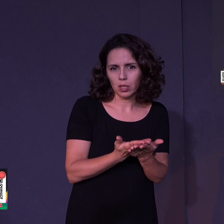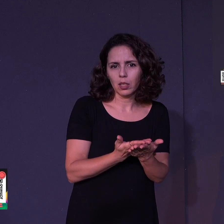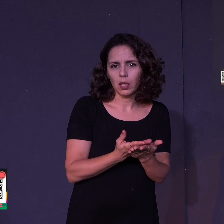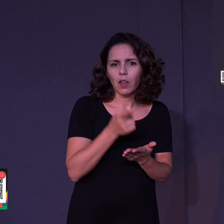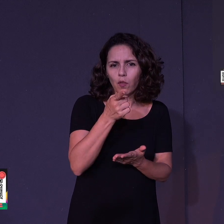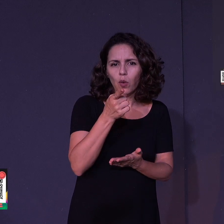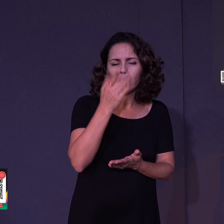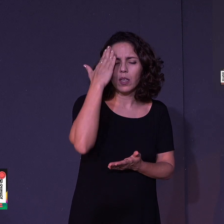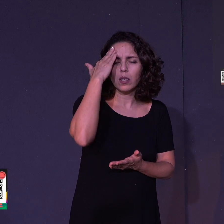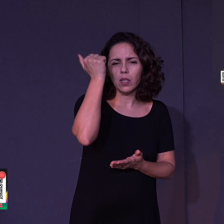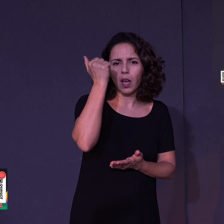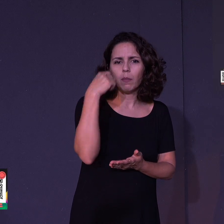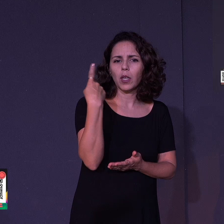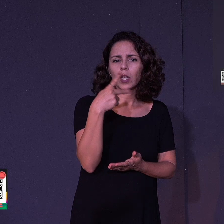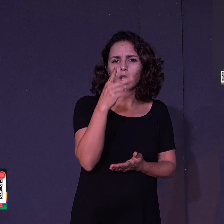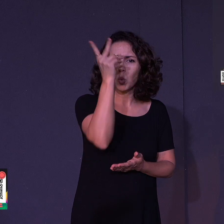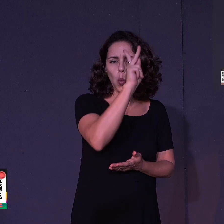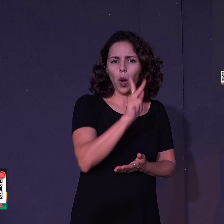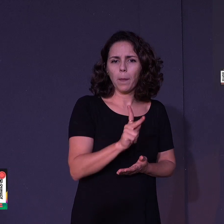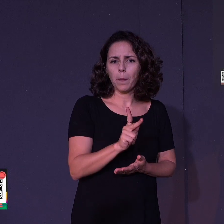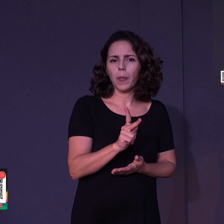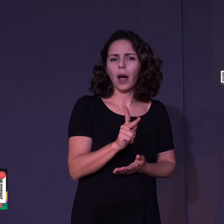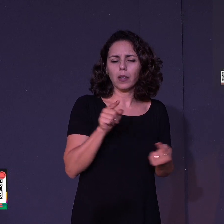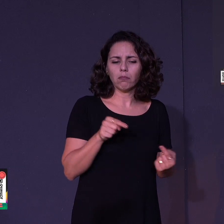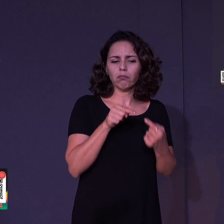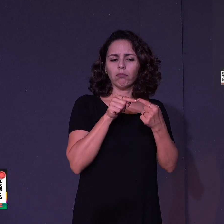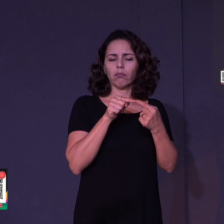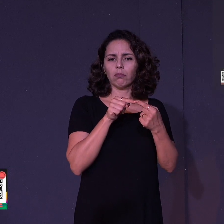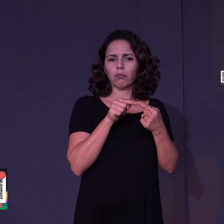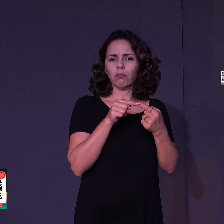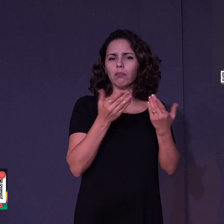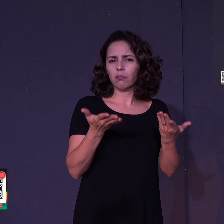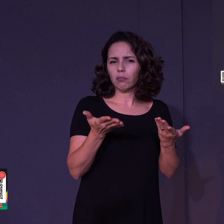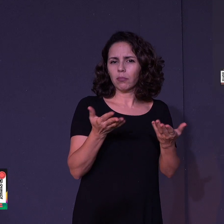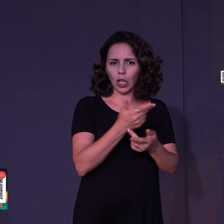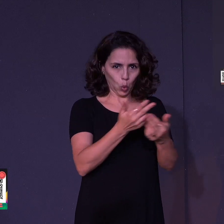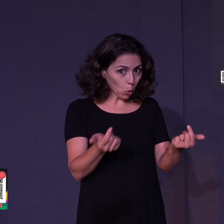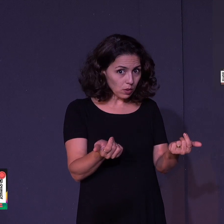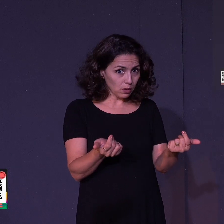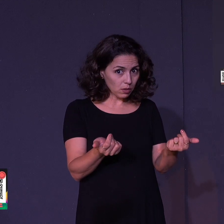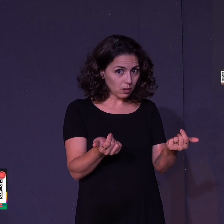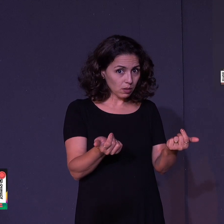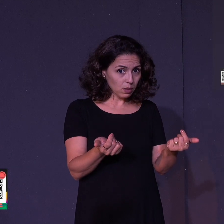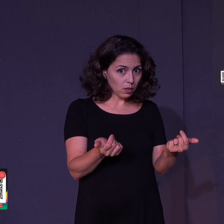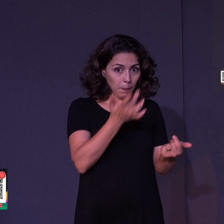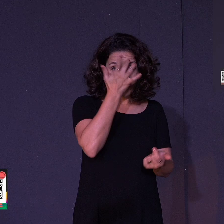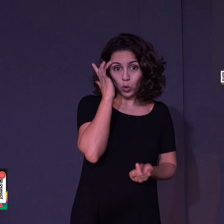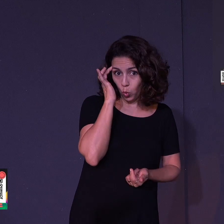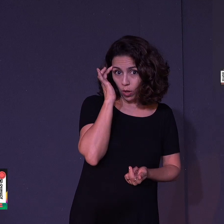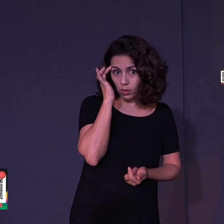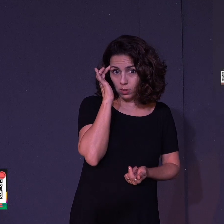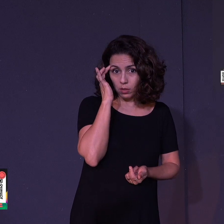posição? Em quem está ao nosso lado? No relacionamento? Sinto muito lhe dizer, estaremos fadados ao fracasso